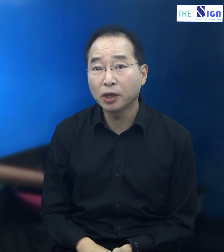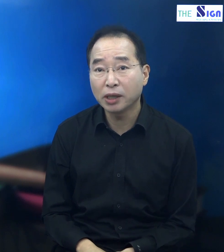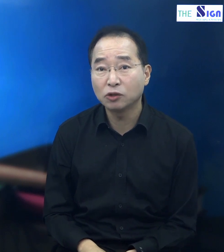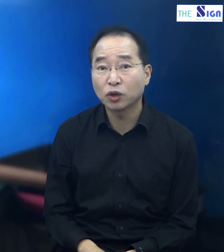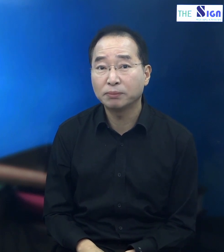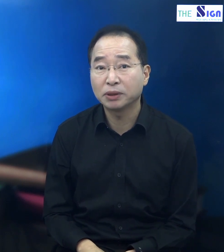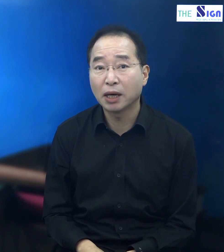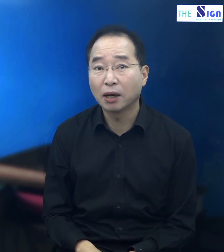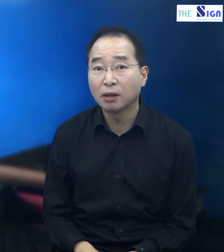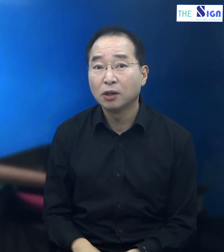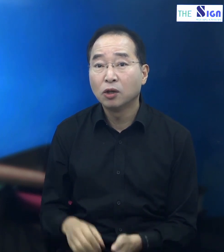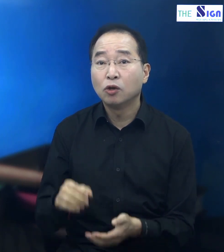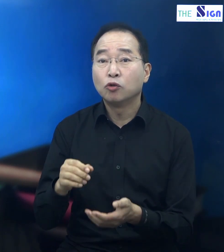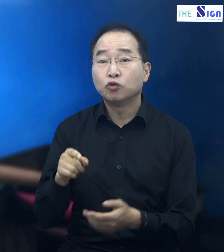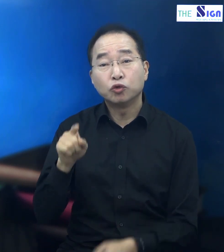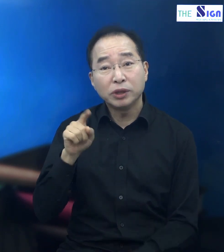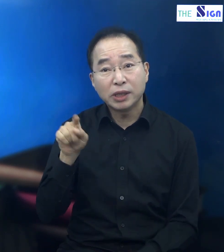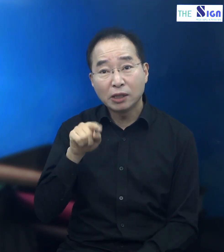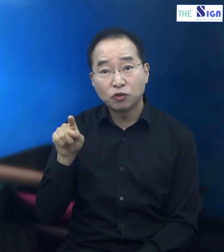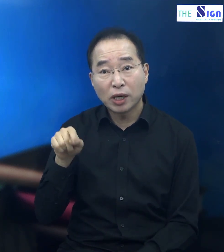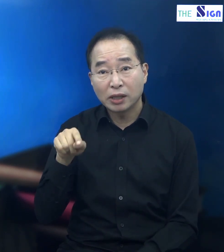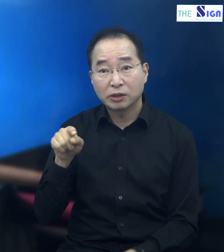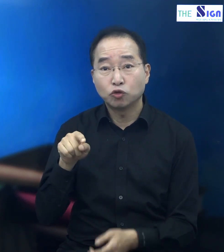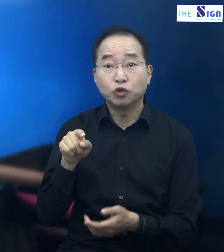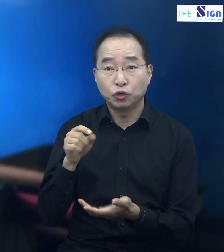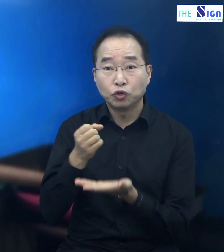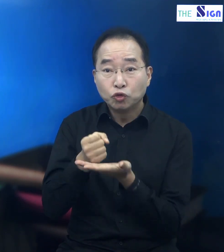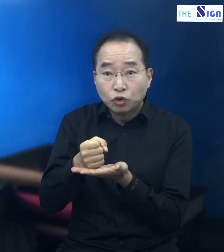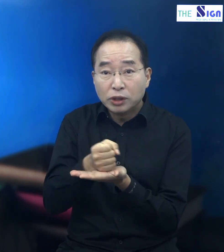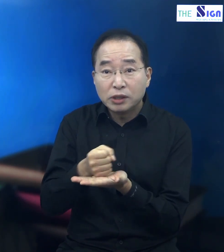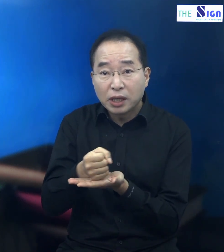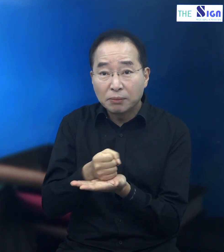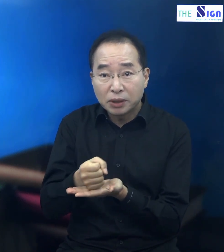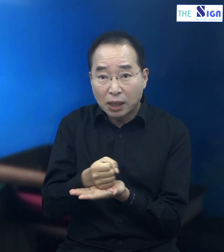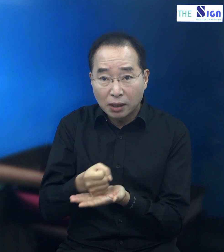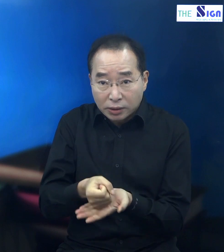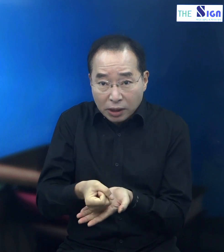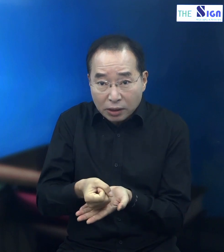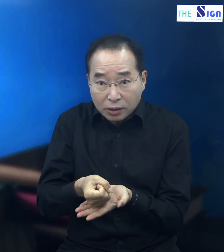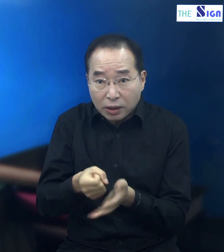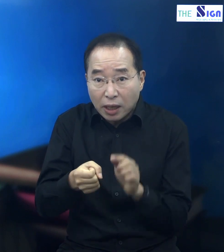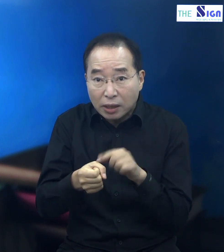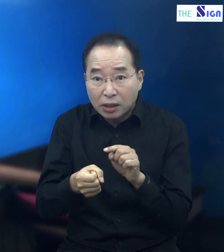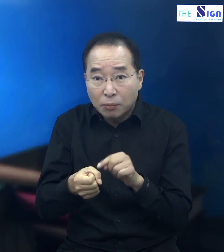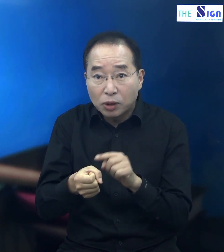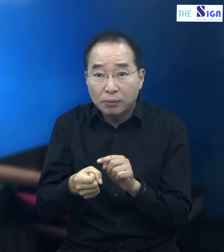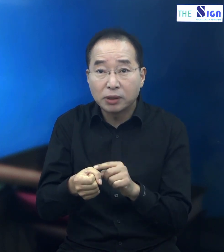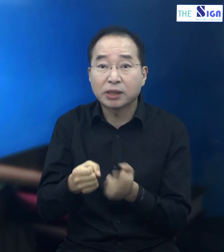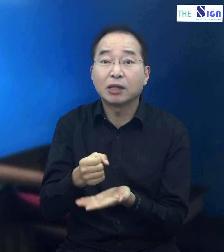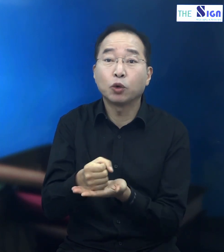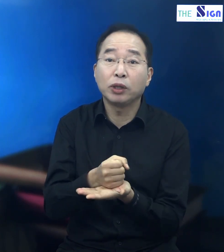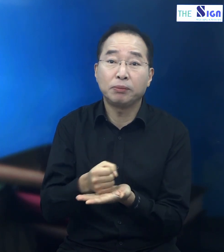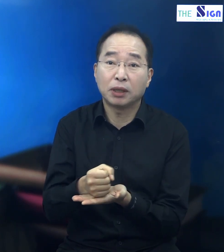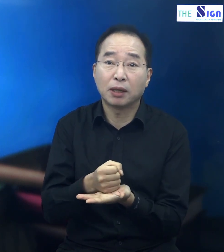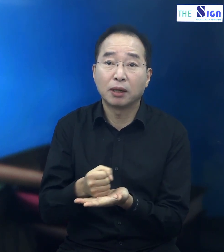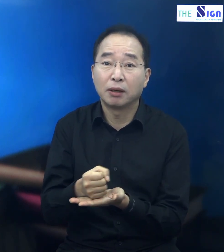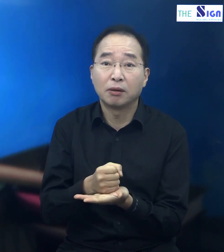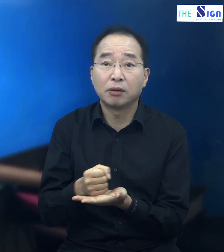운명이라는 수화입니다. 운이라는 수화가 있어요. 운을 이렇게 합니다. 근데 이때 이게 뭐냐면 산통입니다.